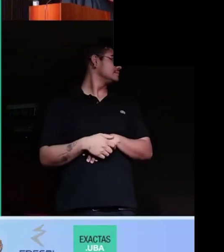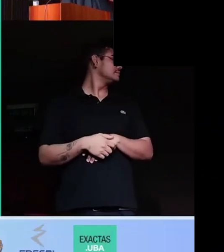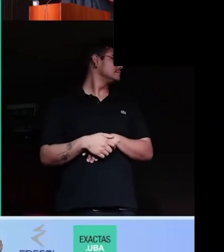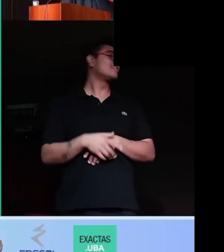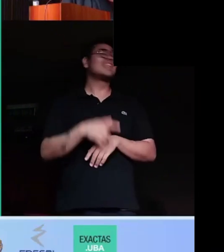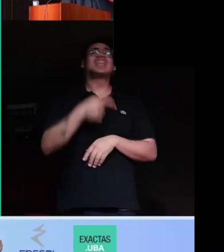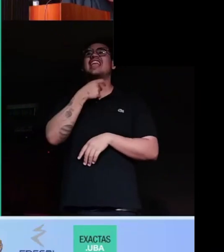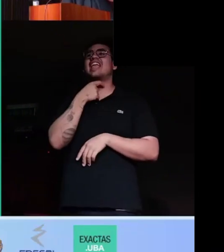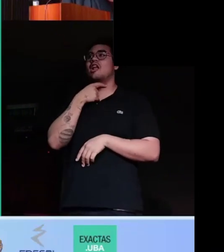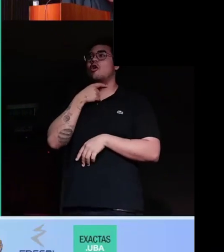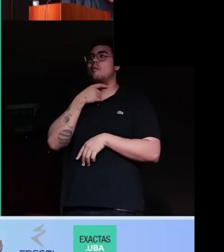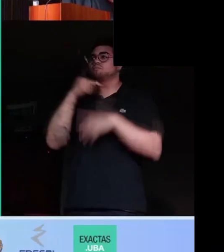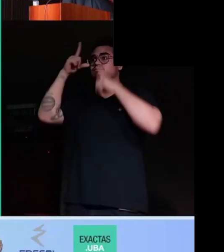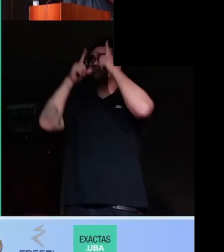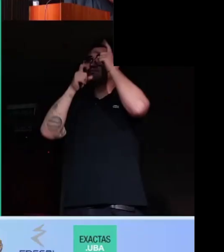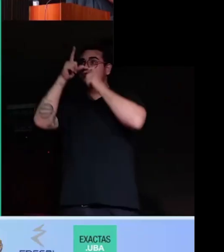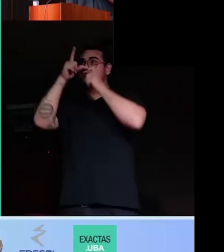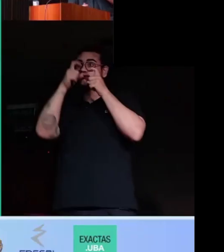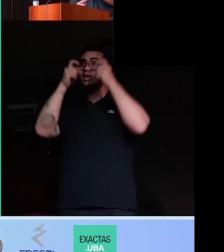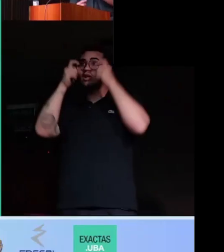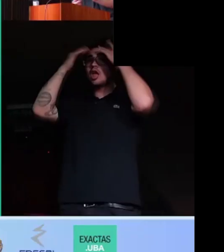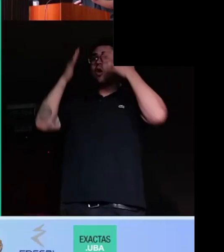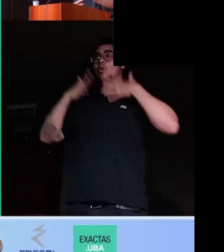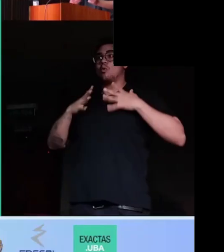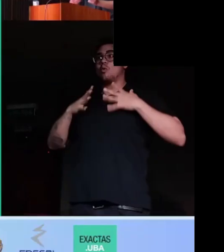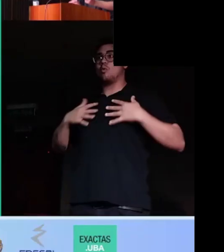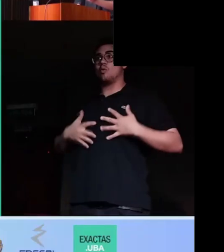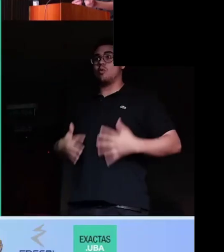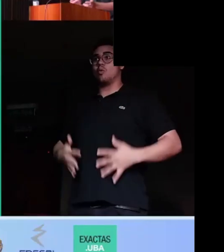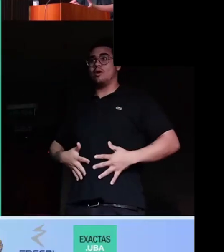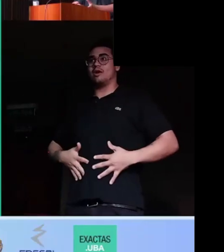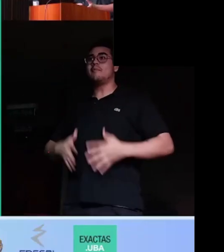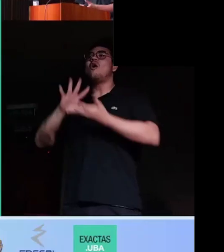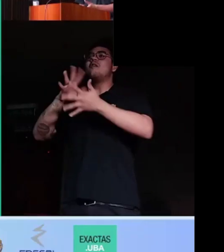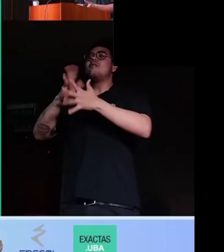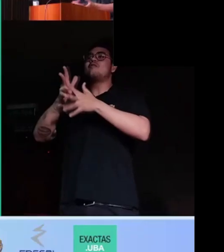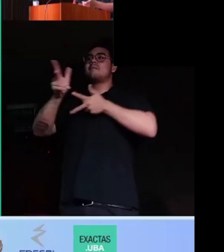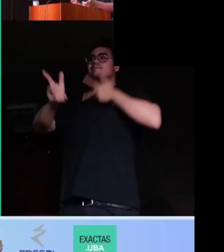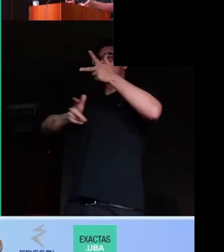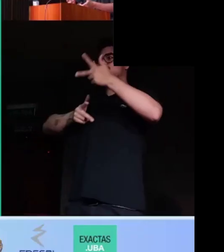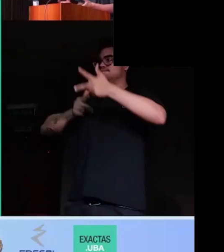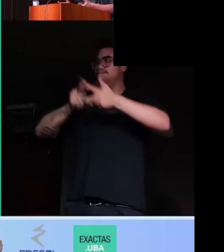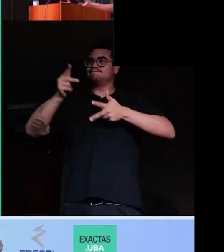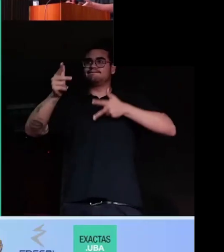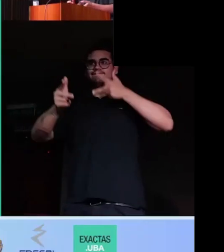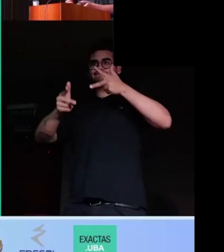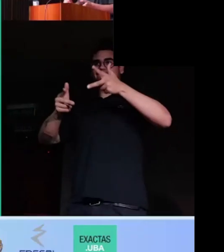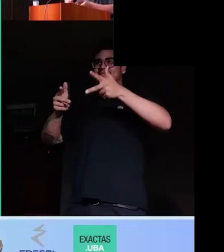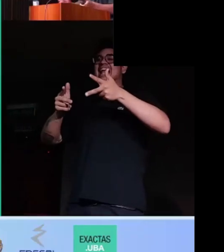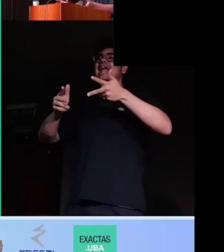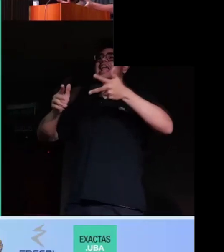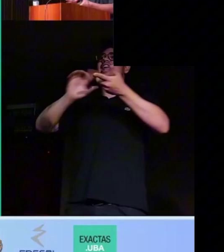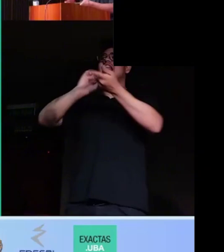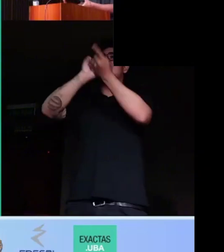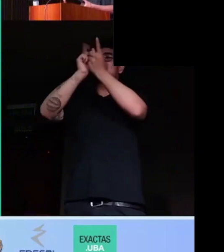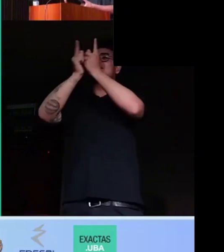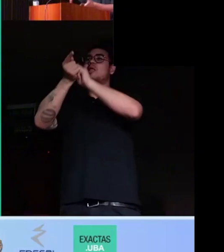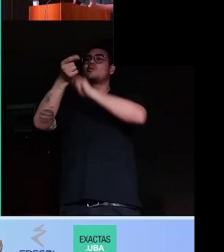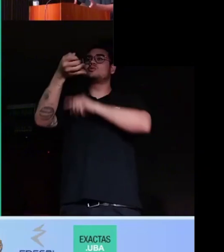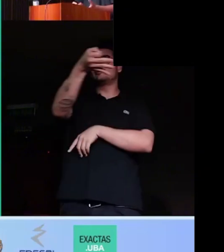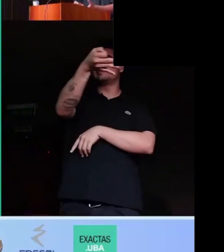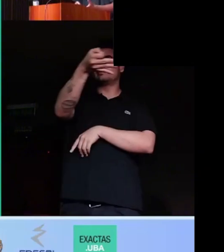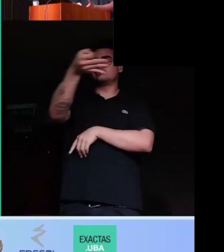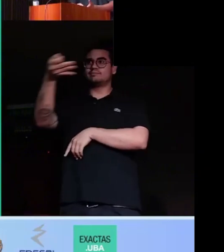además las expresiones para justamente mejorar el contexto de las señas, o sea, entender bien una oración y